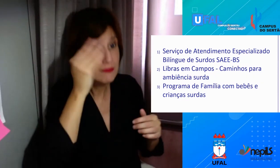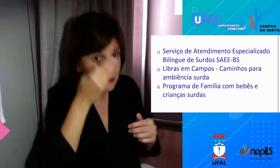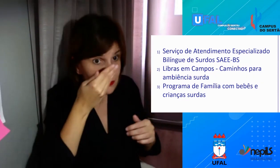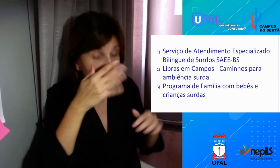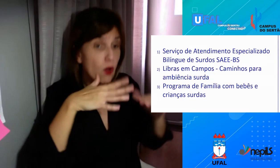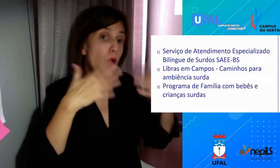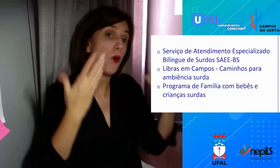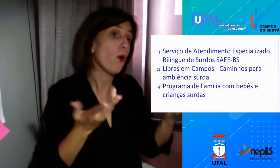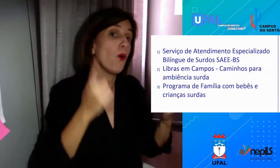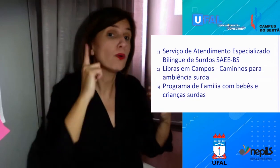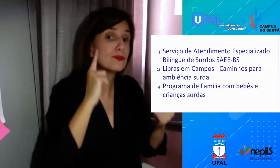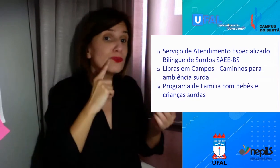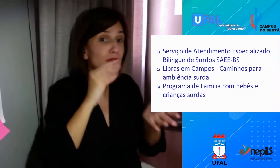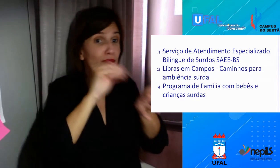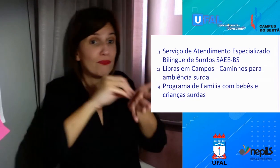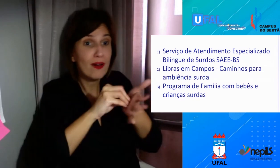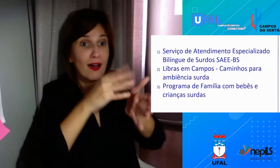que é o SAE,